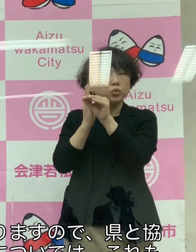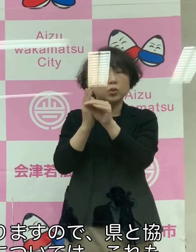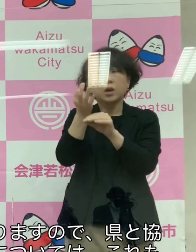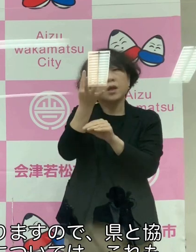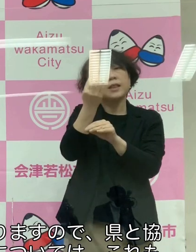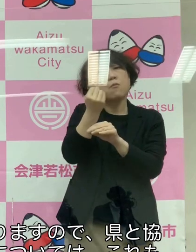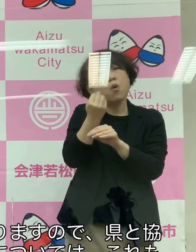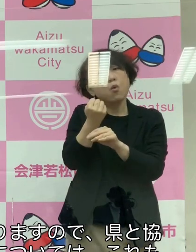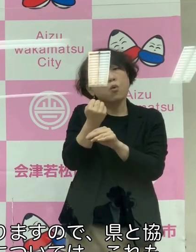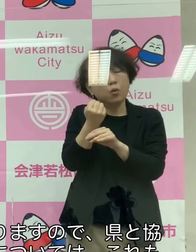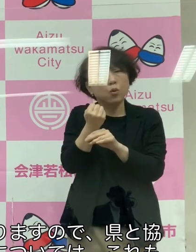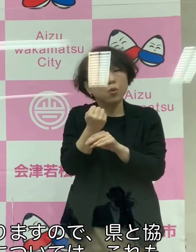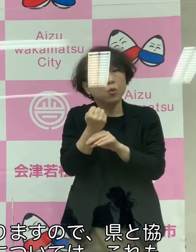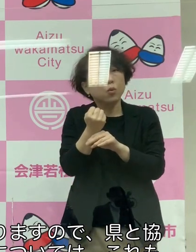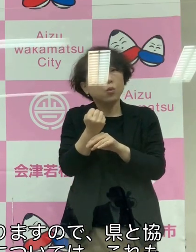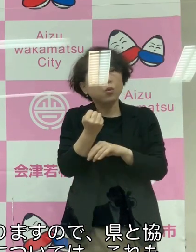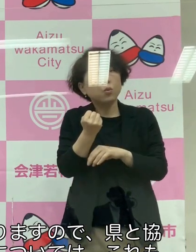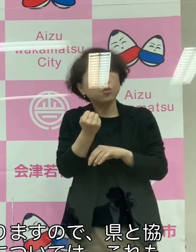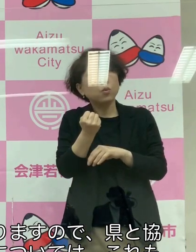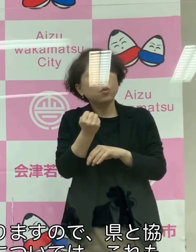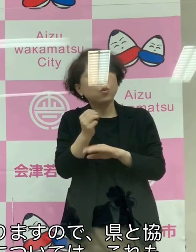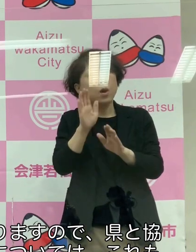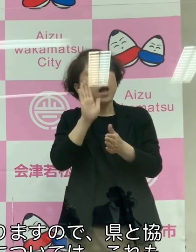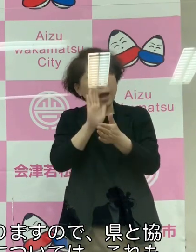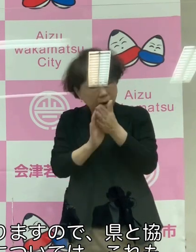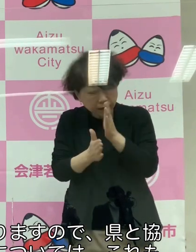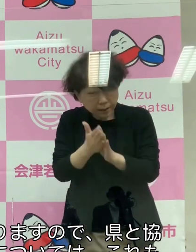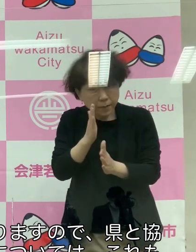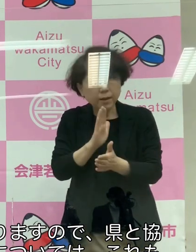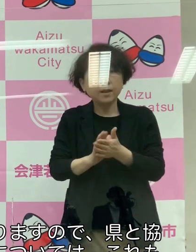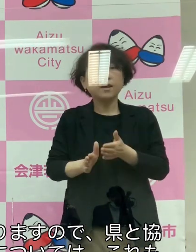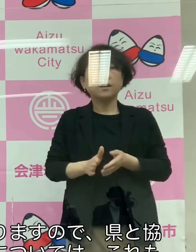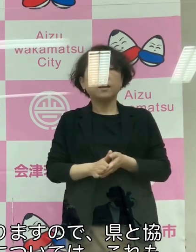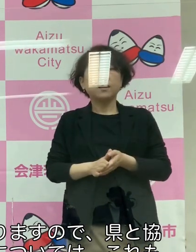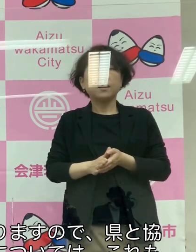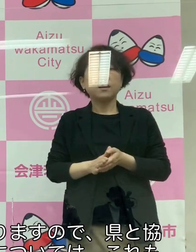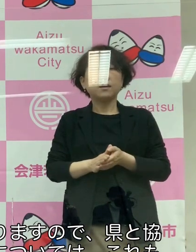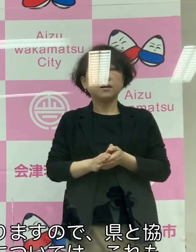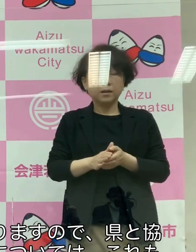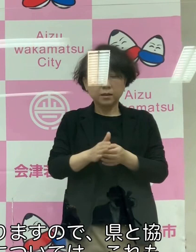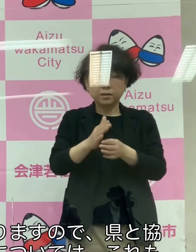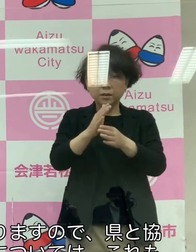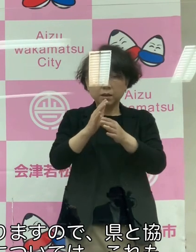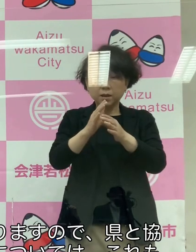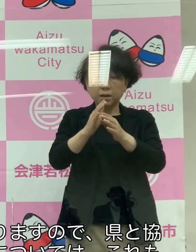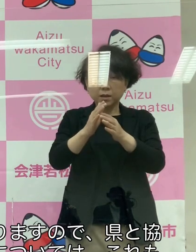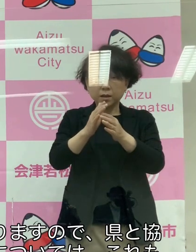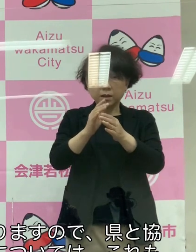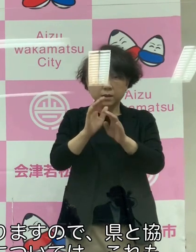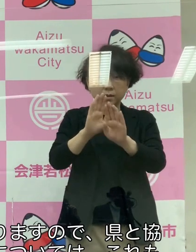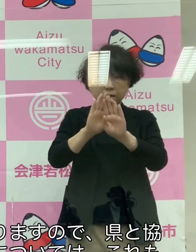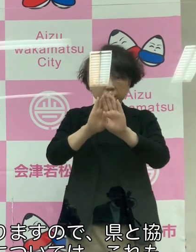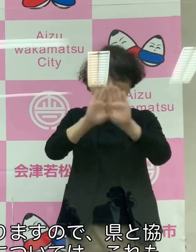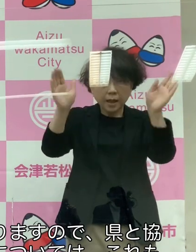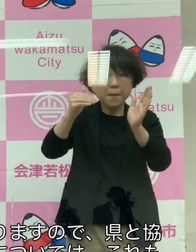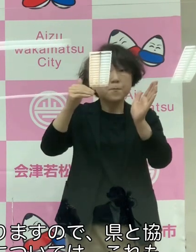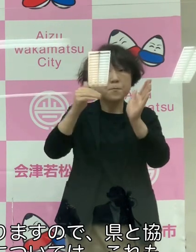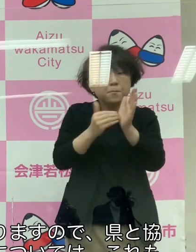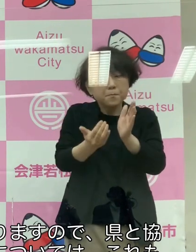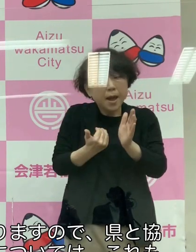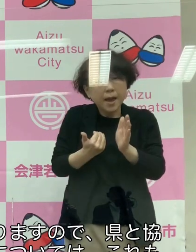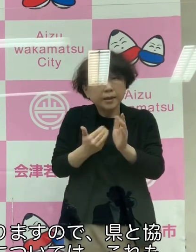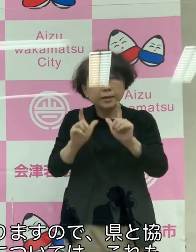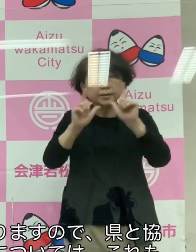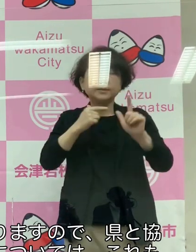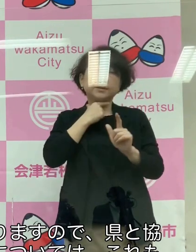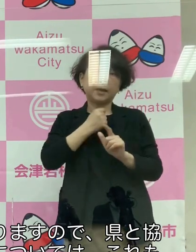等については、これも改めて、その開始するまでにですね、公表させていただけるものと思